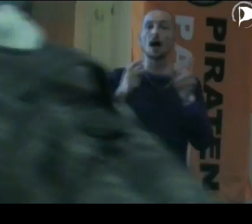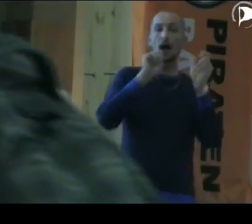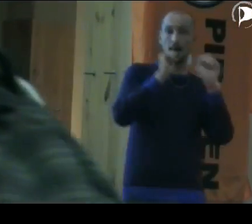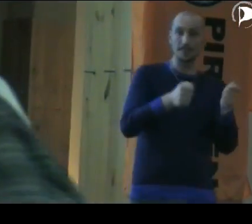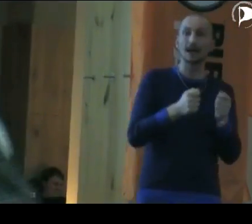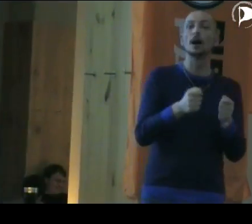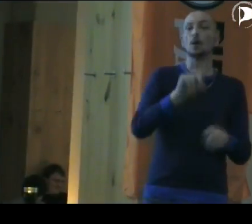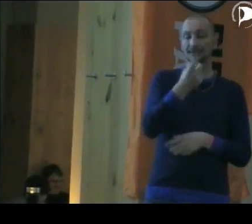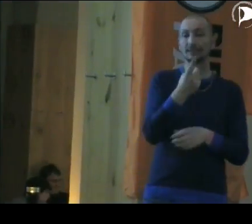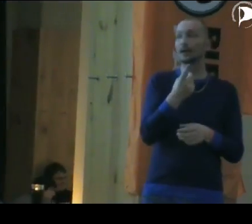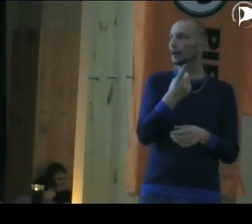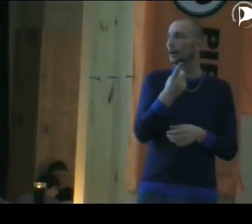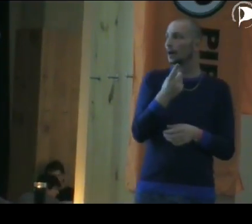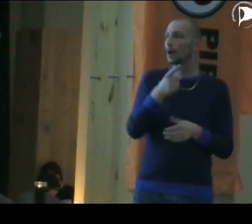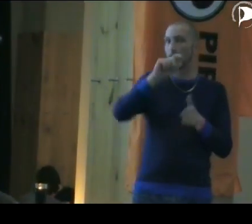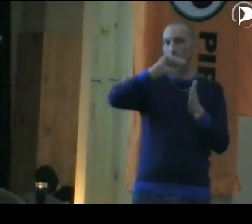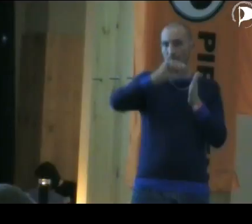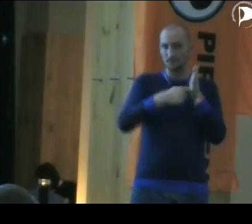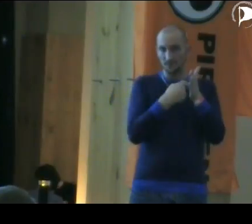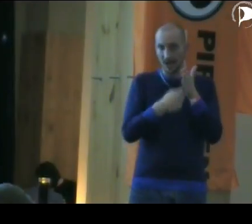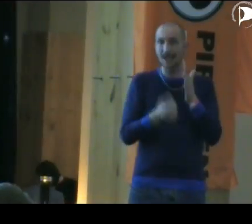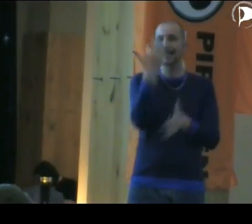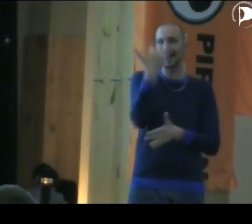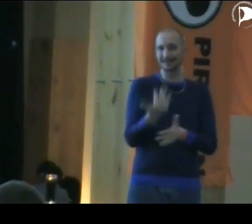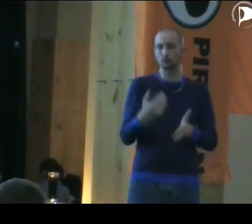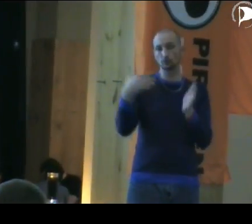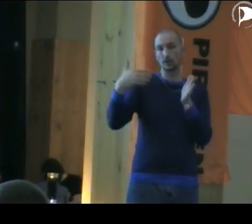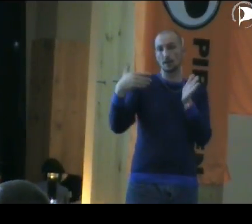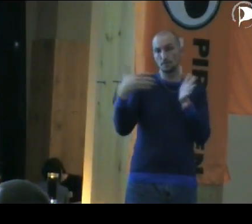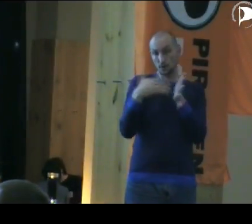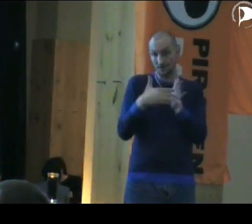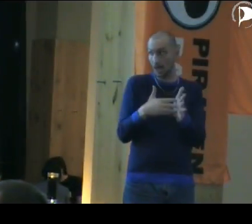machen darüber müsste trend abstimmt